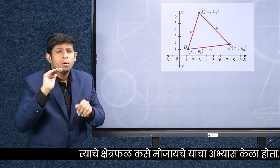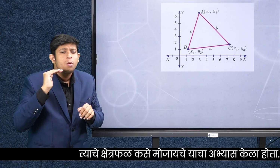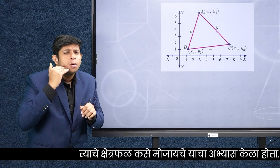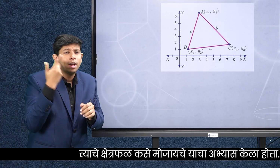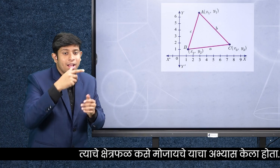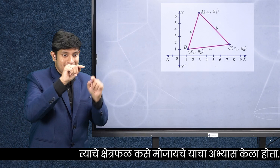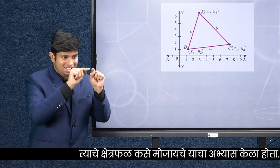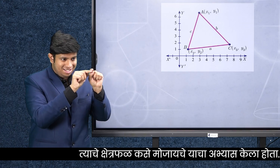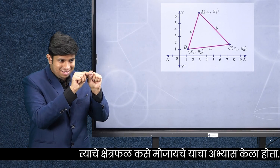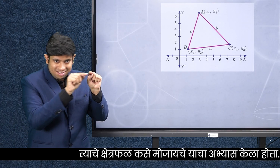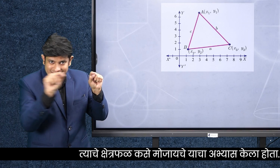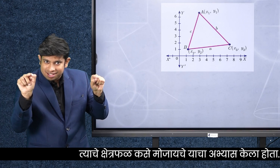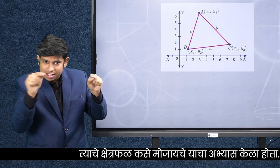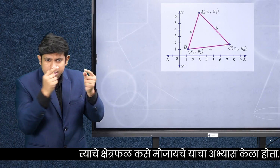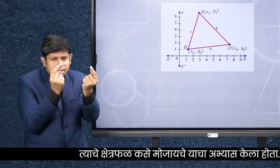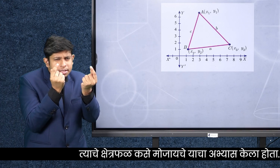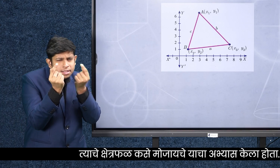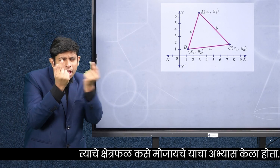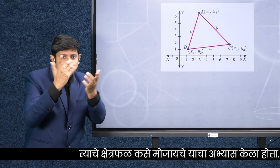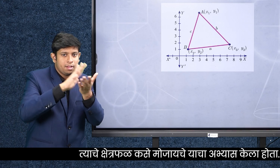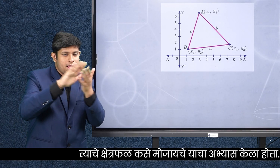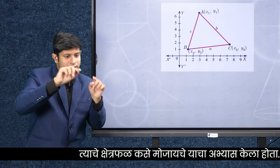क्षेत्रफळ कसे मोजायचे याचा अभ्यास केला होता.